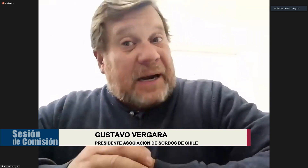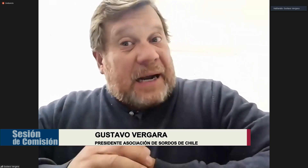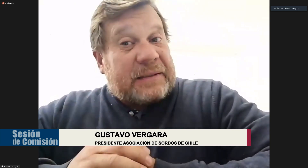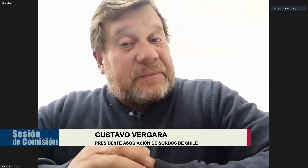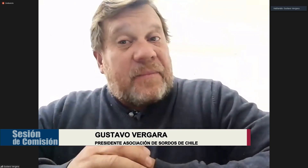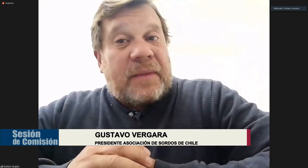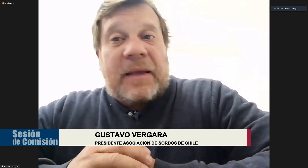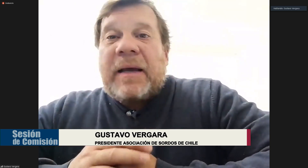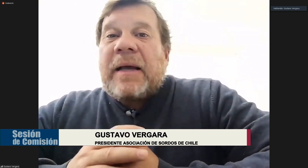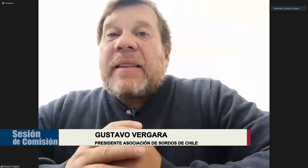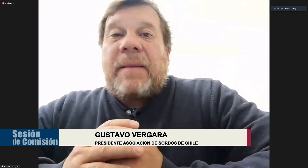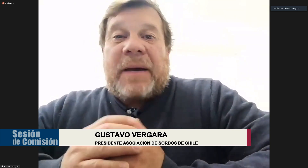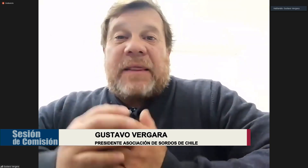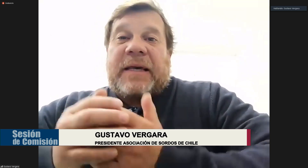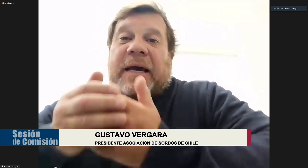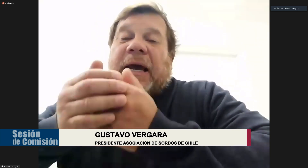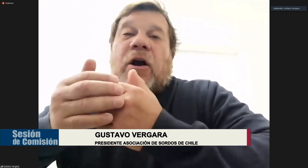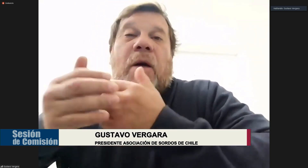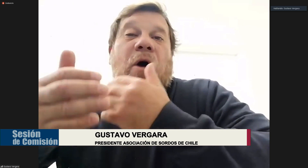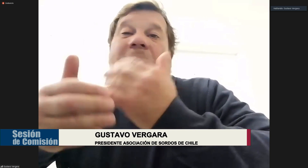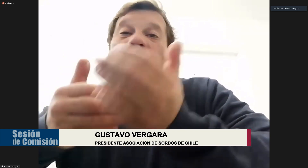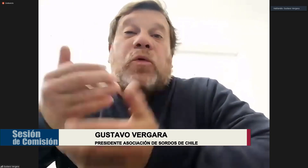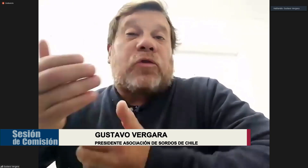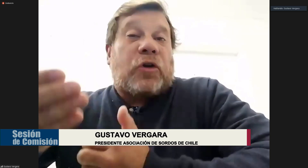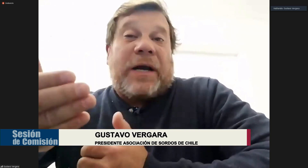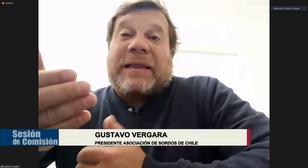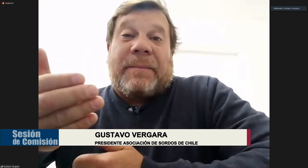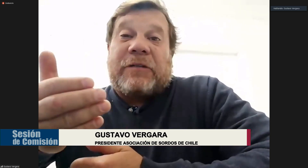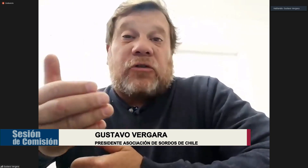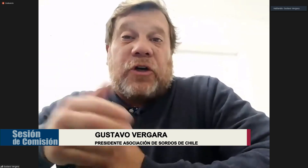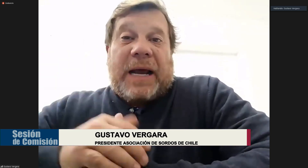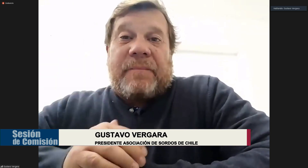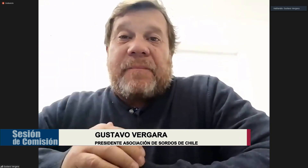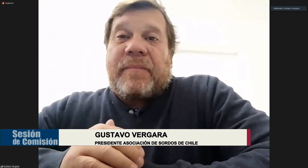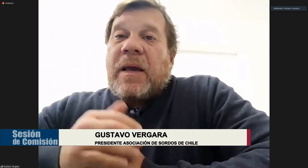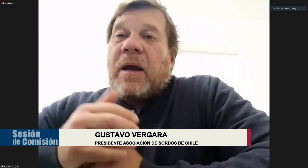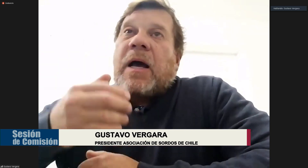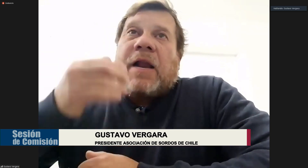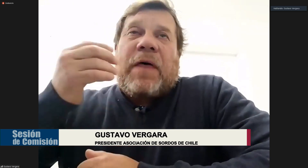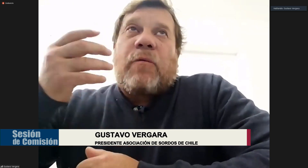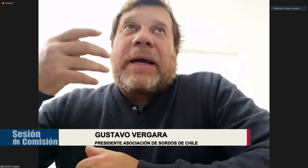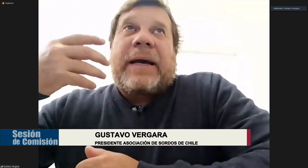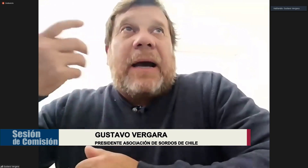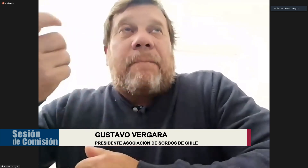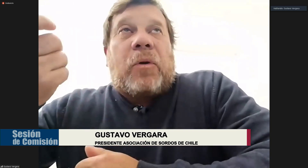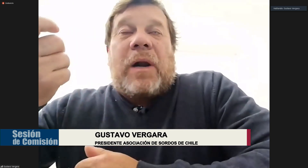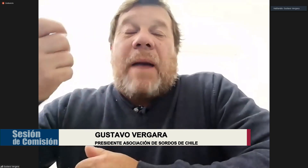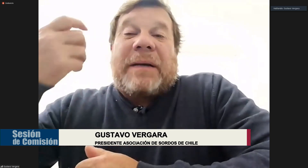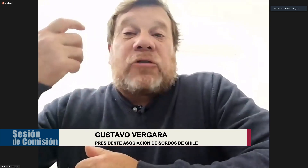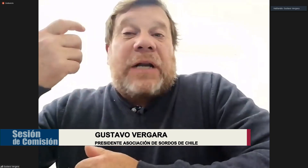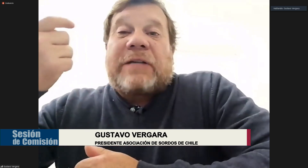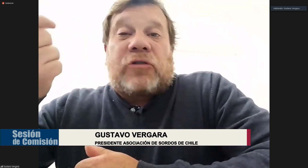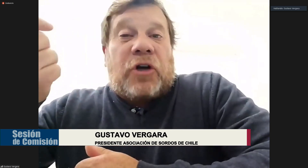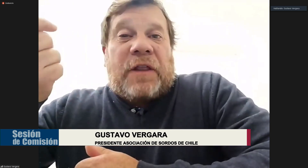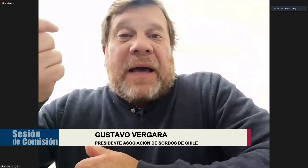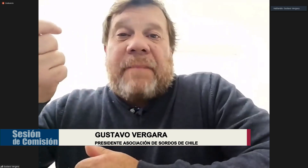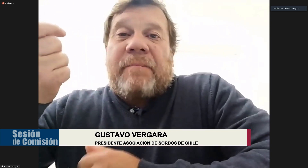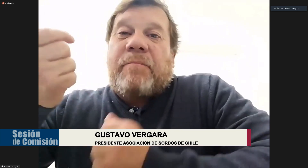ciegas. Depende de cómo evoluciona esta persona. Le voy a dar un ejemplo. La persona sorda